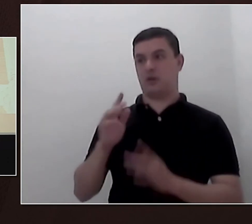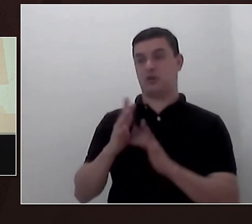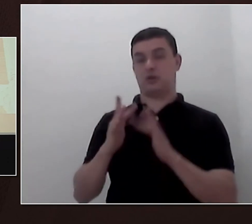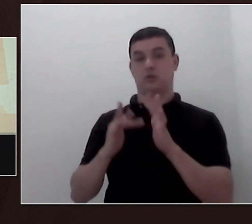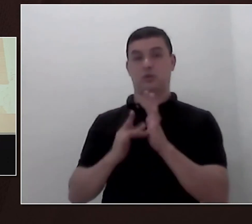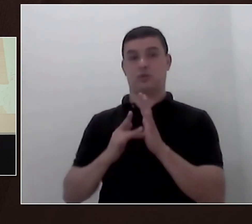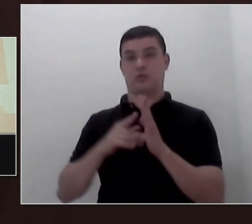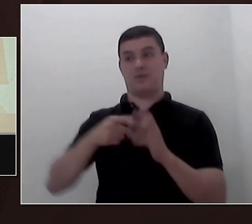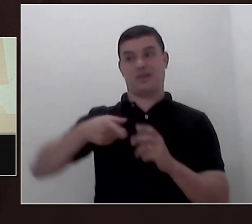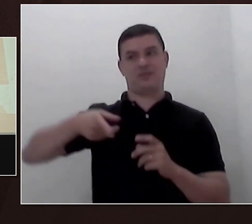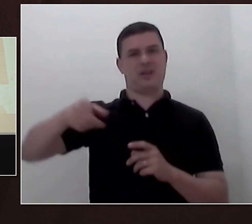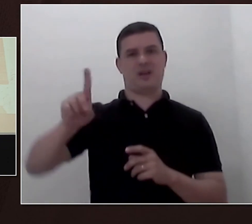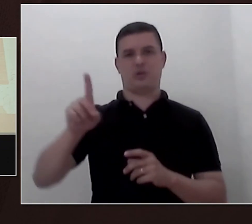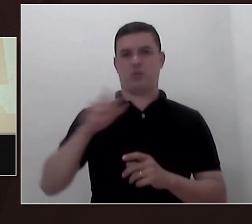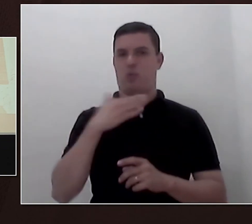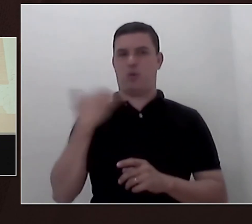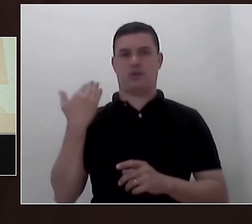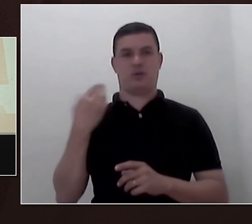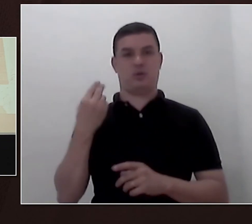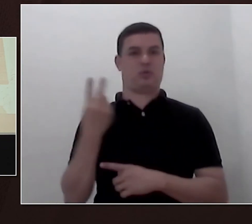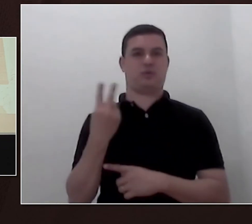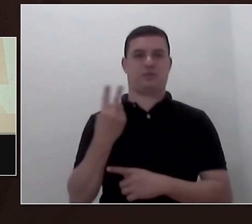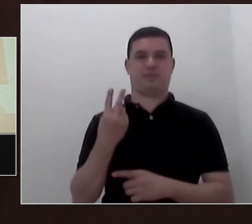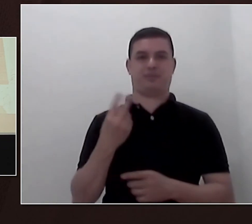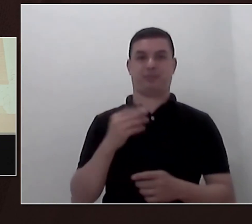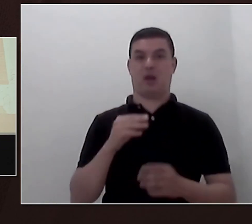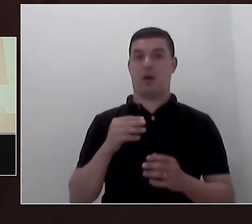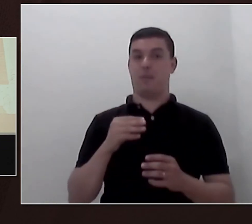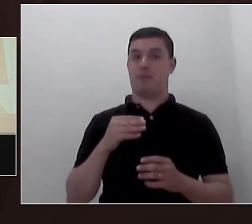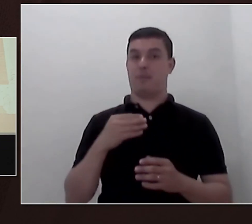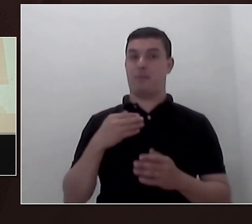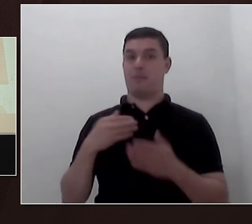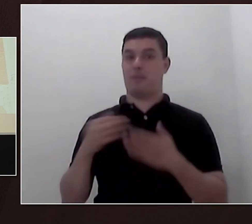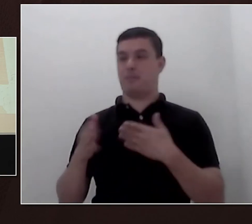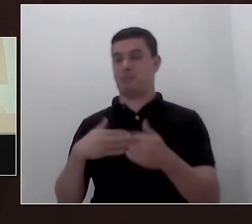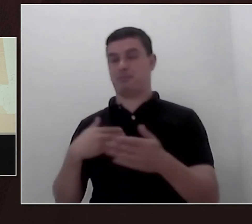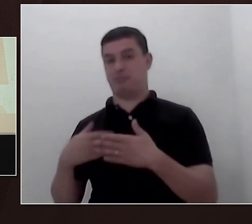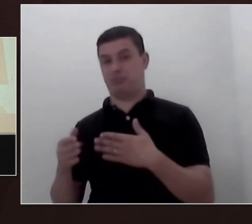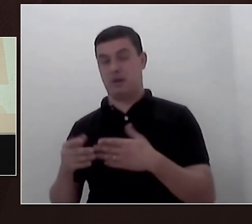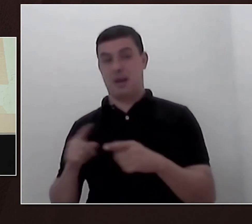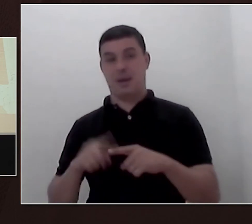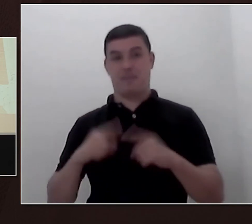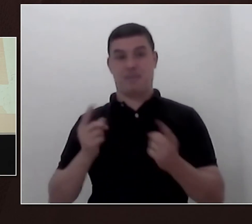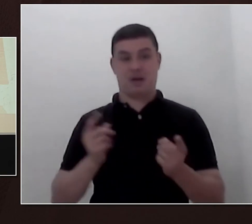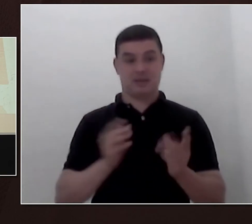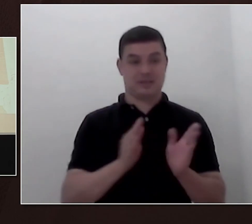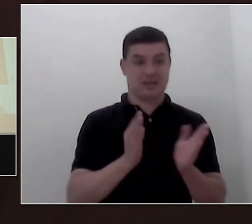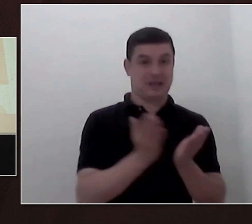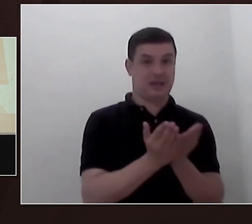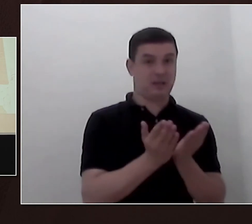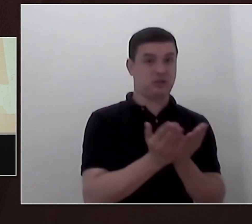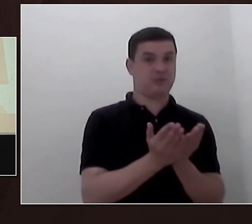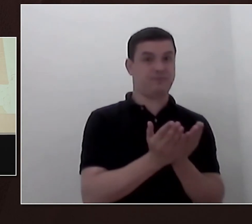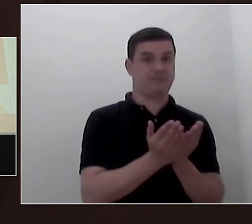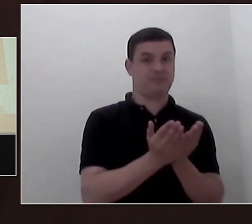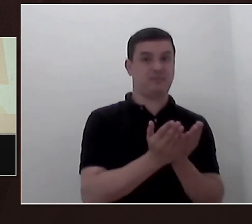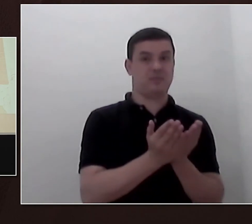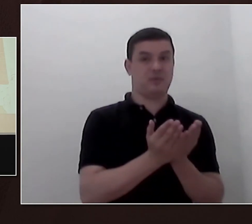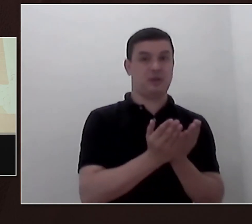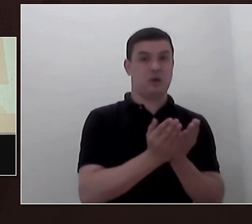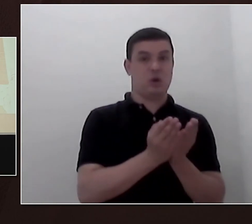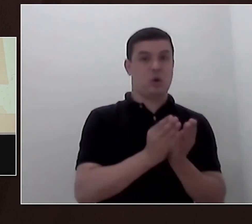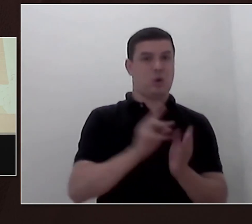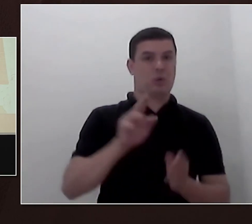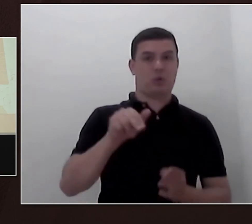Vocês estão entendendo? Então, um cristão não vai perder a salvação. Um cristão nunca vai